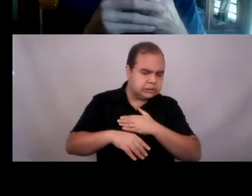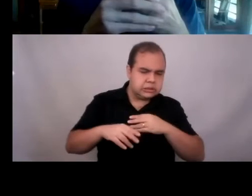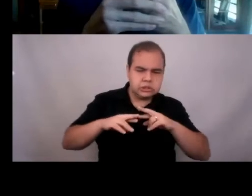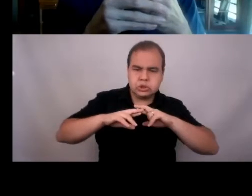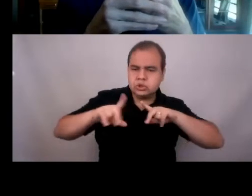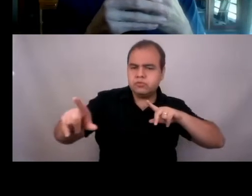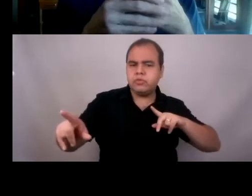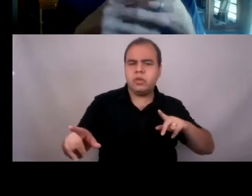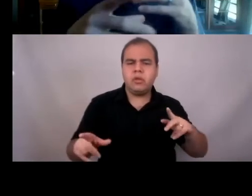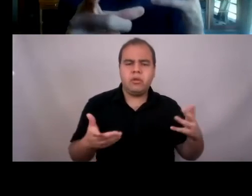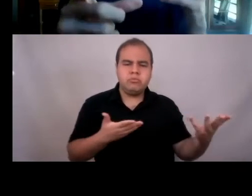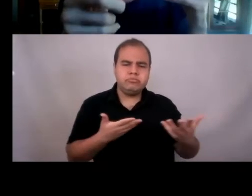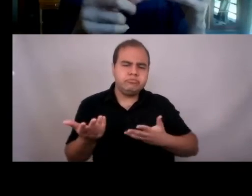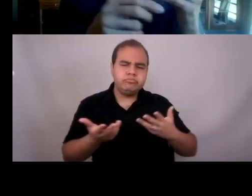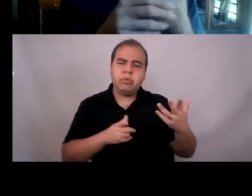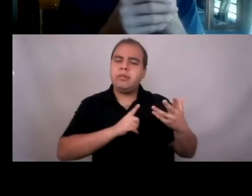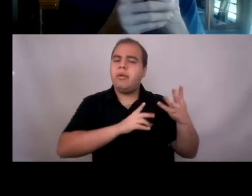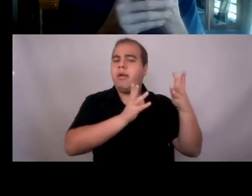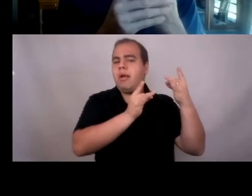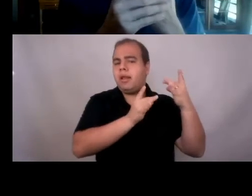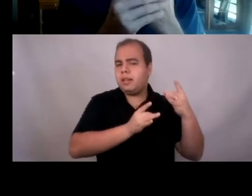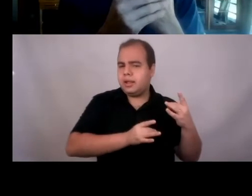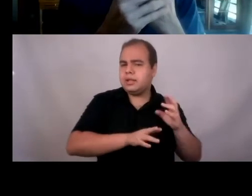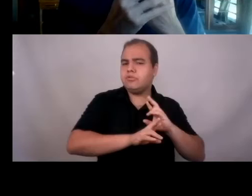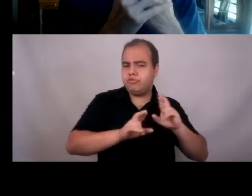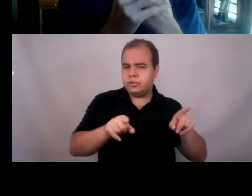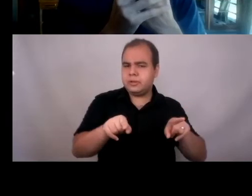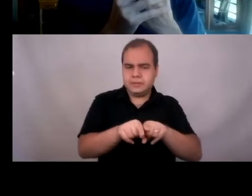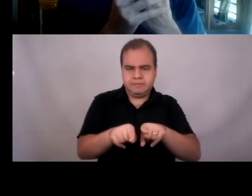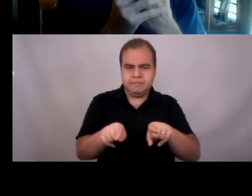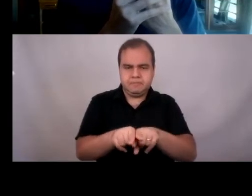apresentar características muito diferentes também. Pode seguir para o próximo.